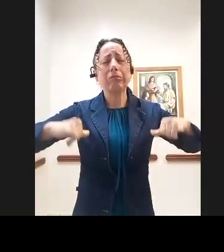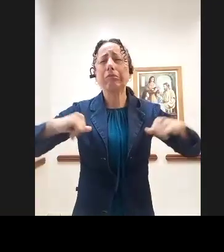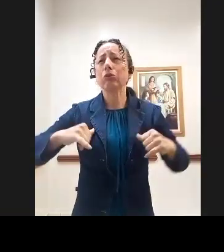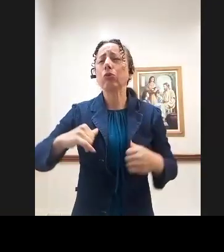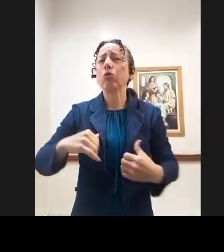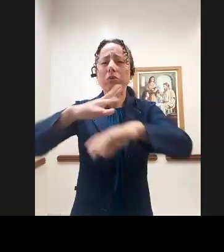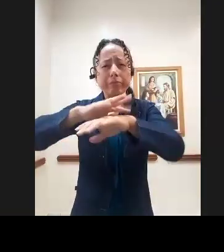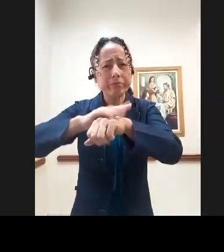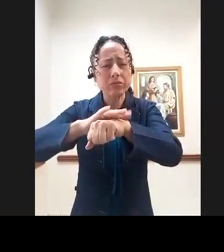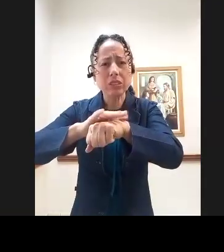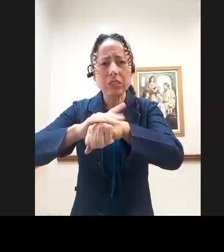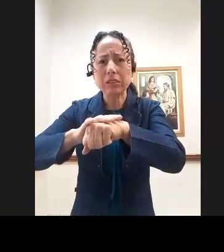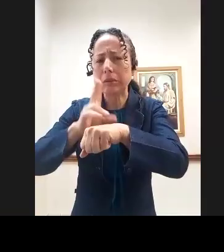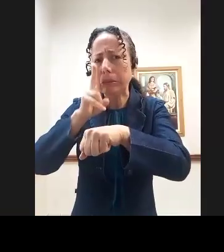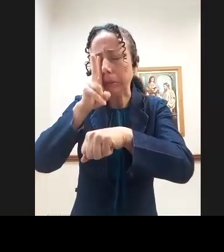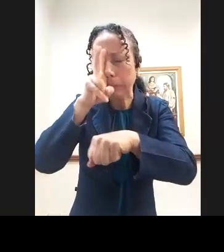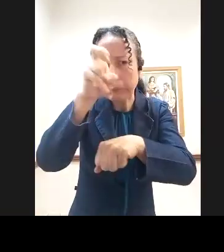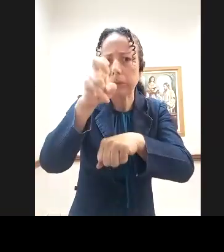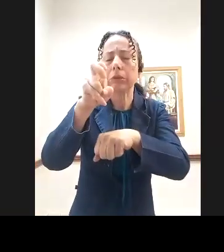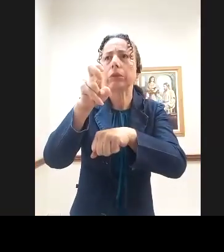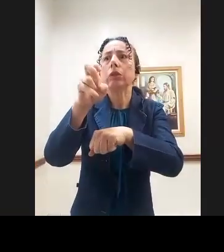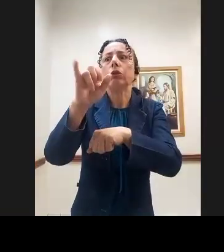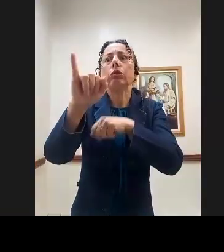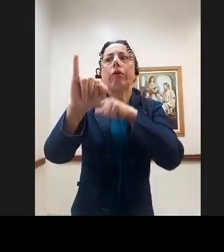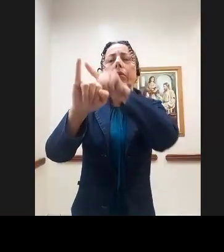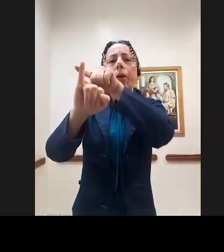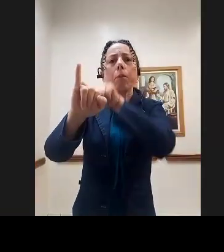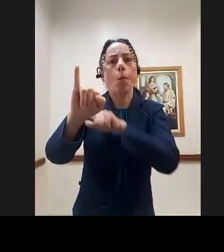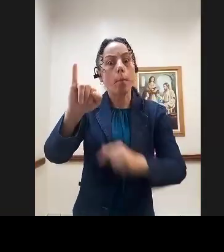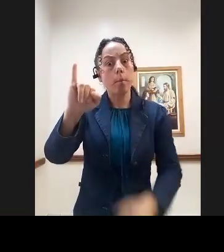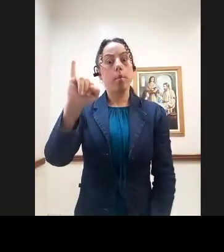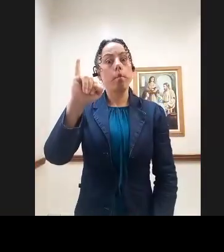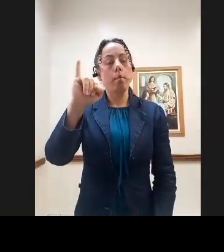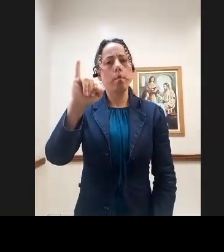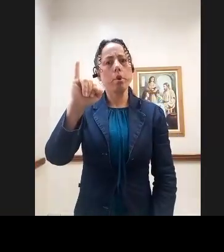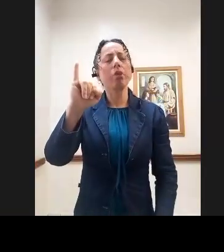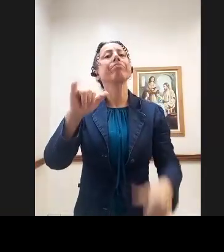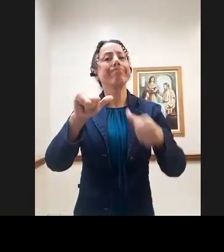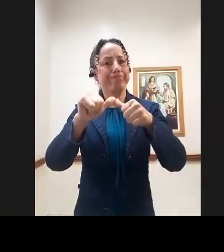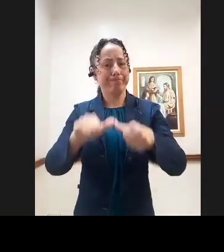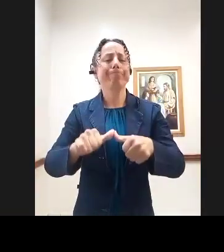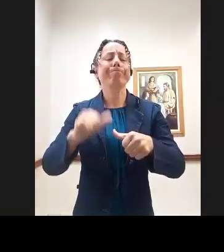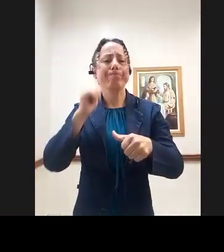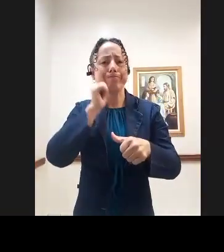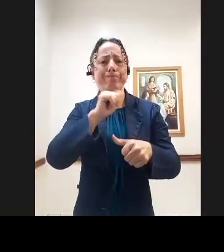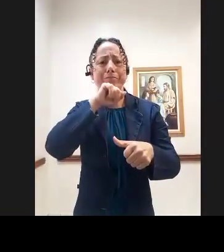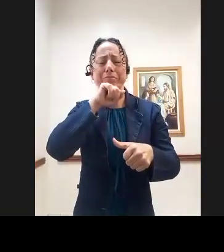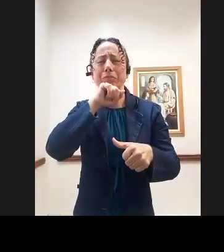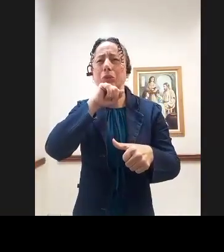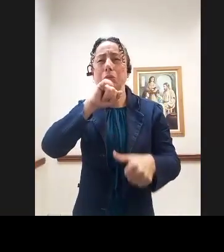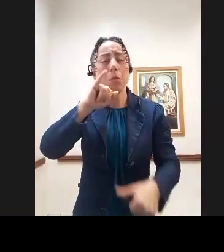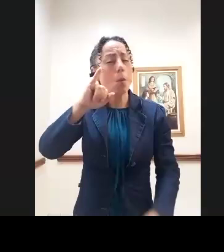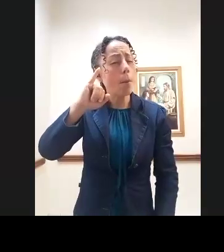palito, um palito, ficou pele e osso. Eu não podia entrar no quarto, porque se eu entrasse no quarto,